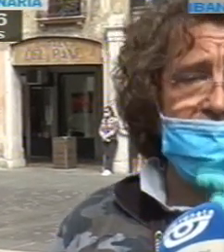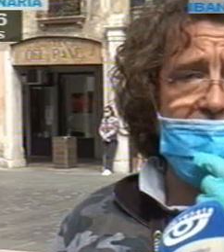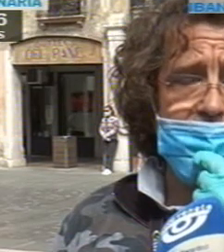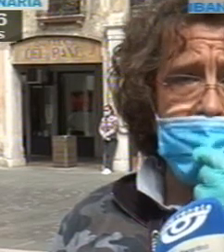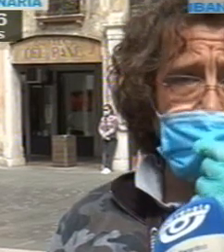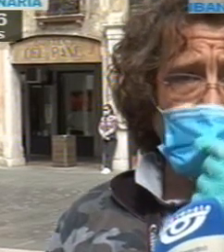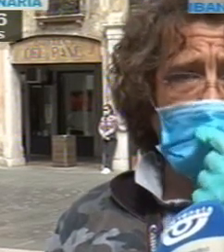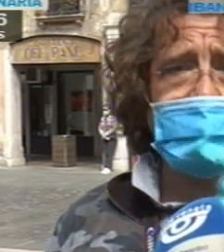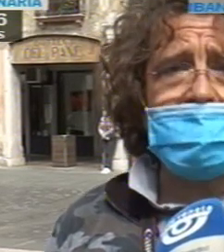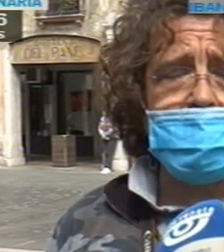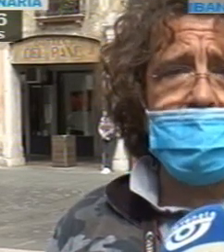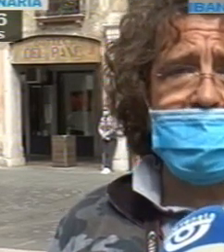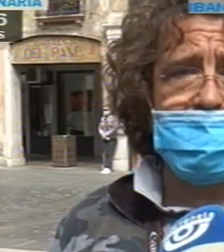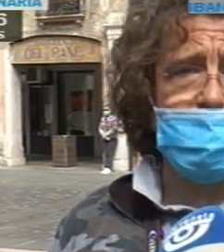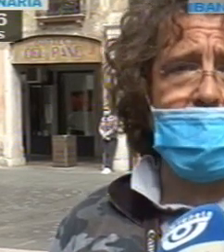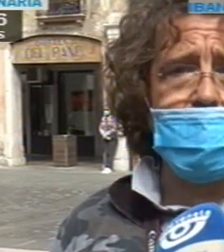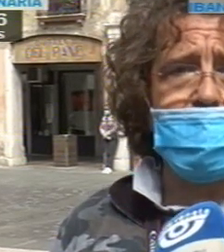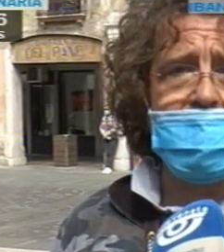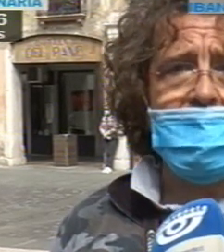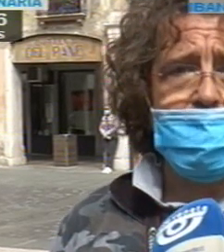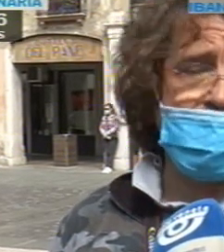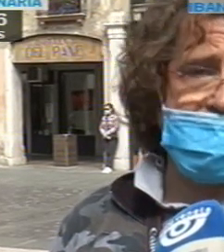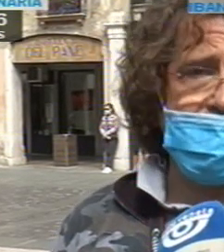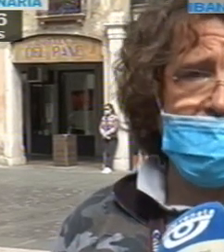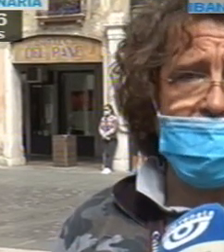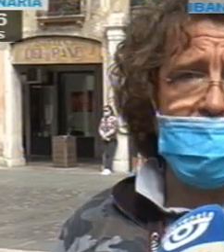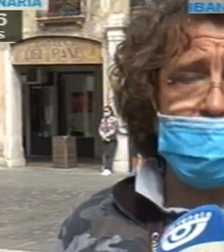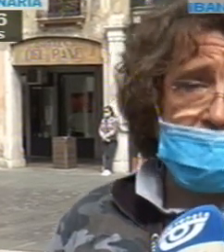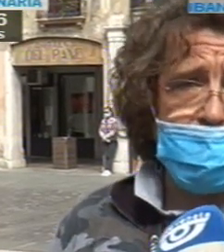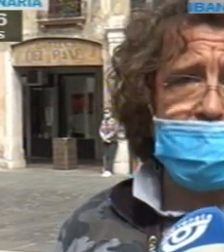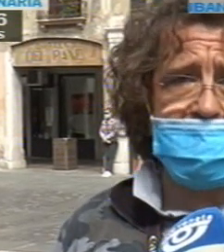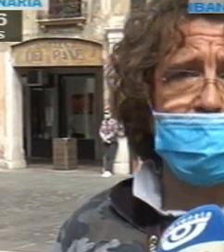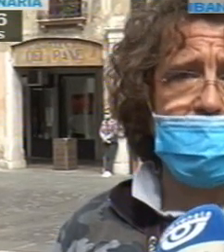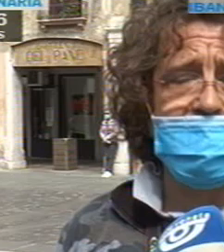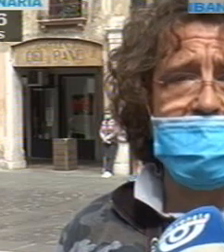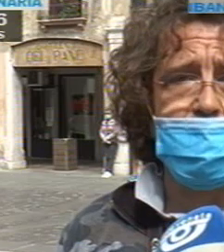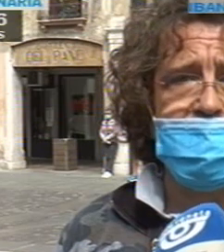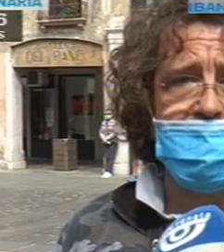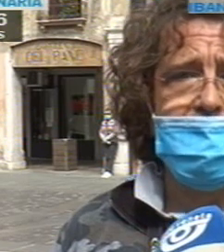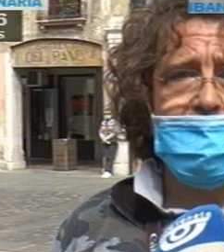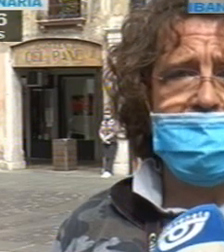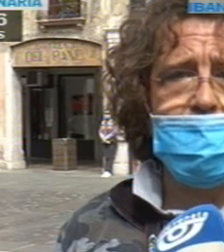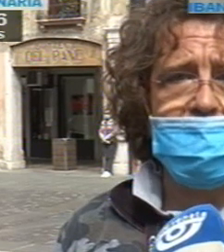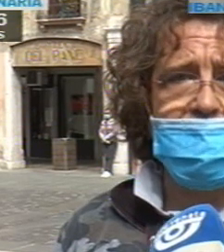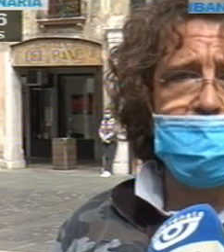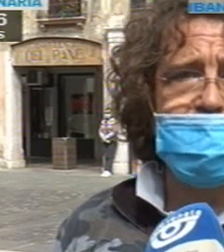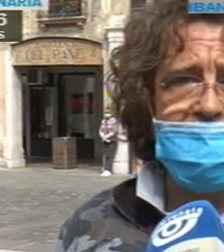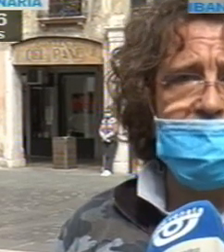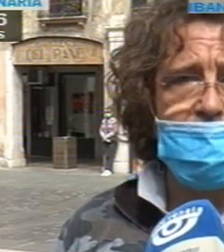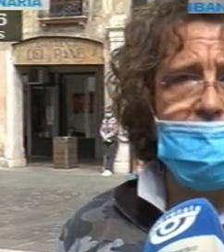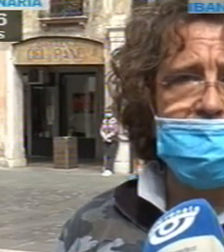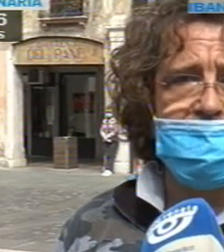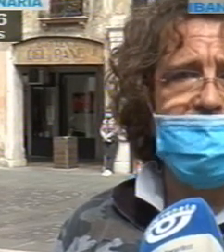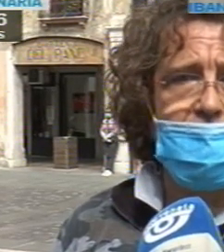20.000 persone in Veneto. Questo dato ulteriormente ci preoccupa, però credo che purtroppo siamo solo all'inizio, quindi se non